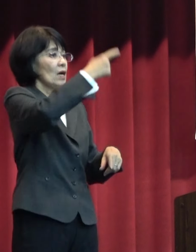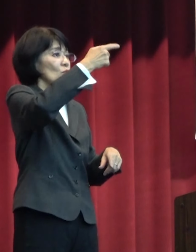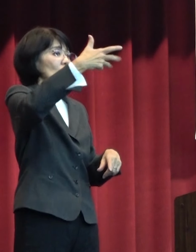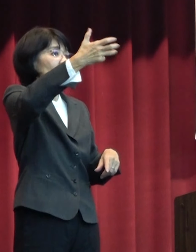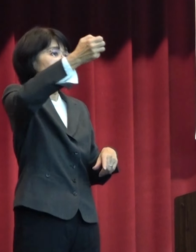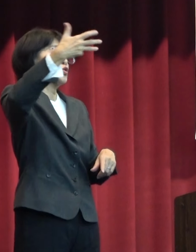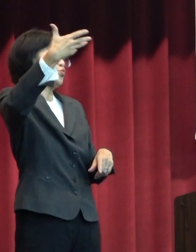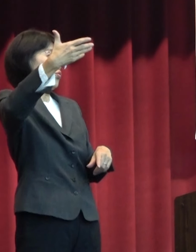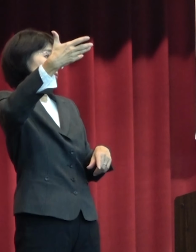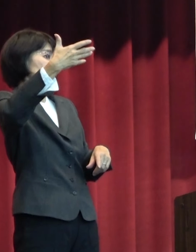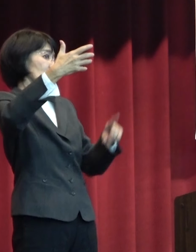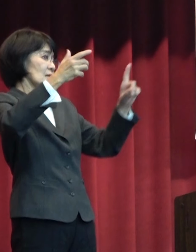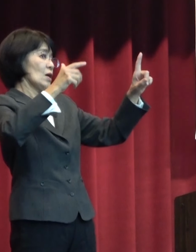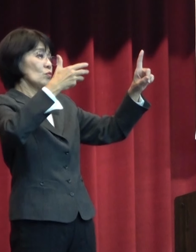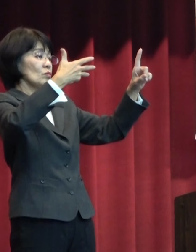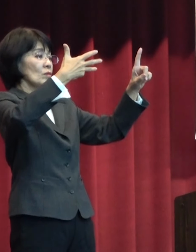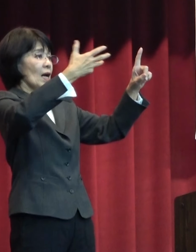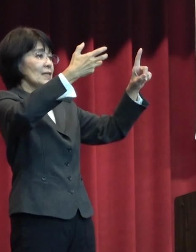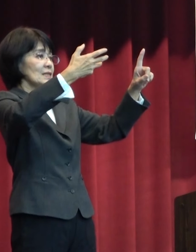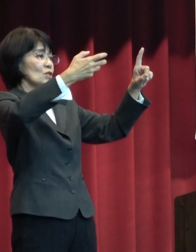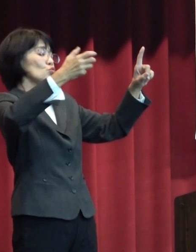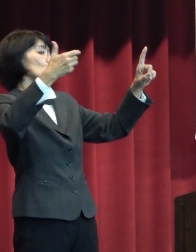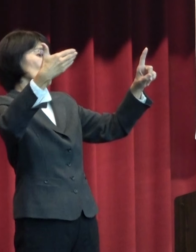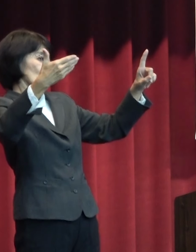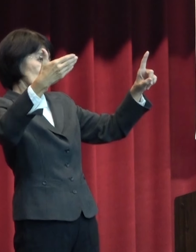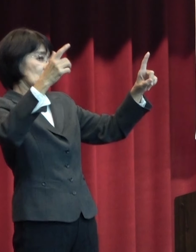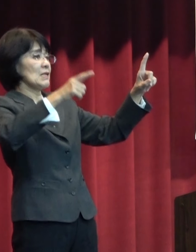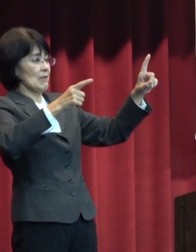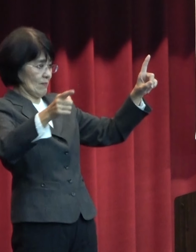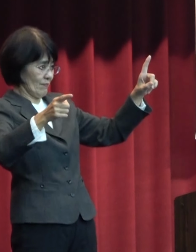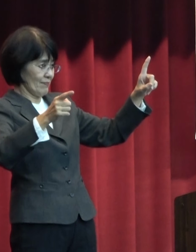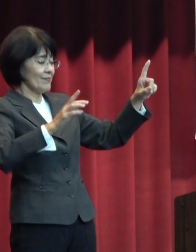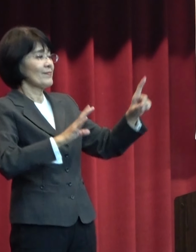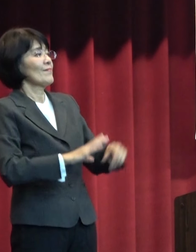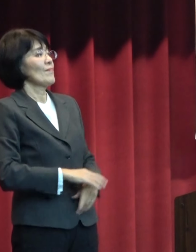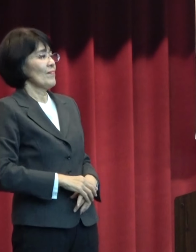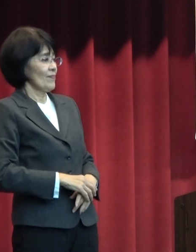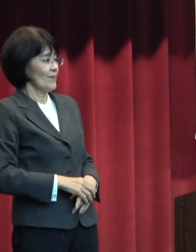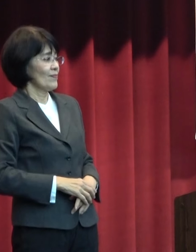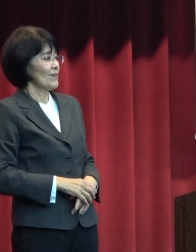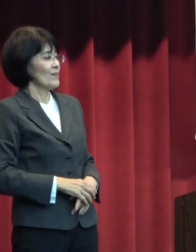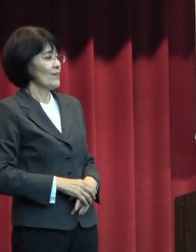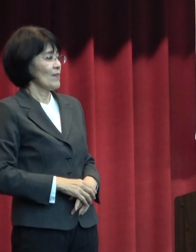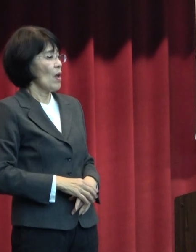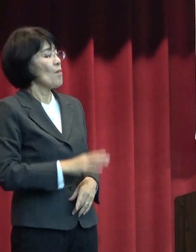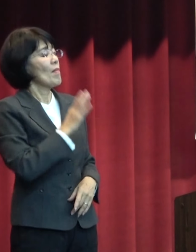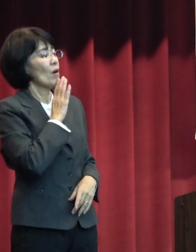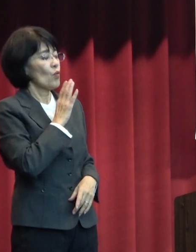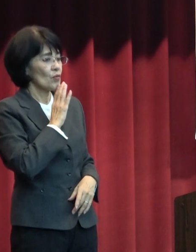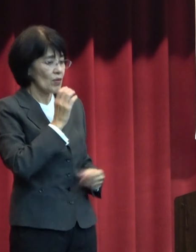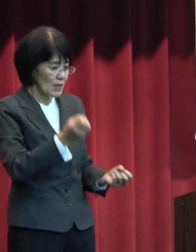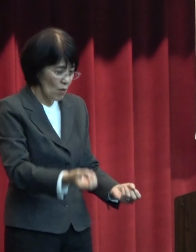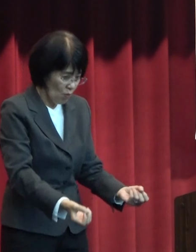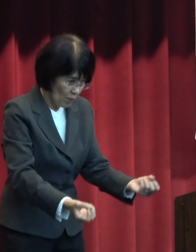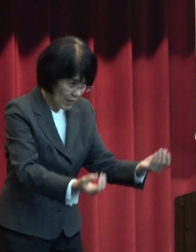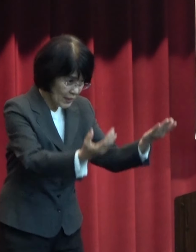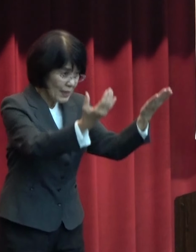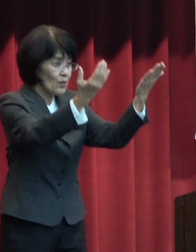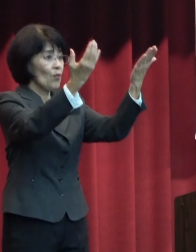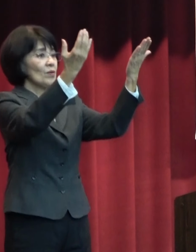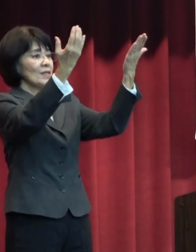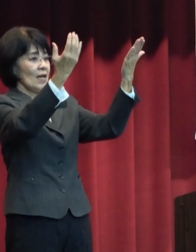というになられるお見えになられます。誠におめでとうございました